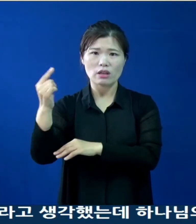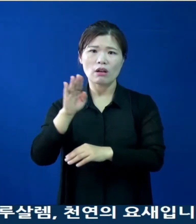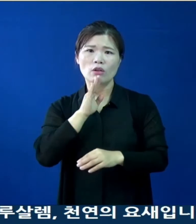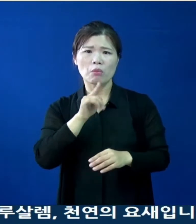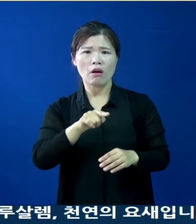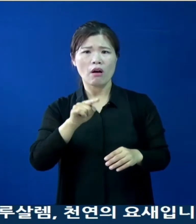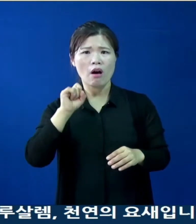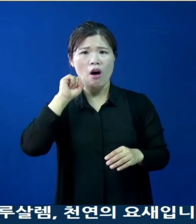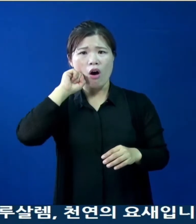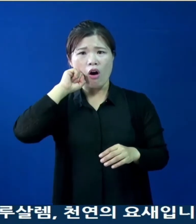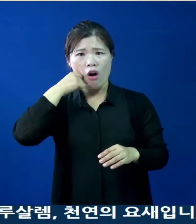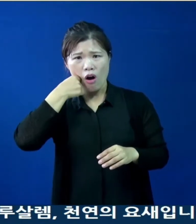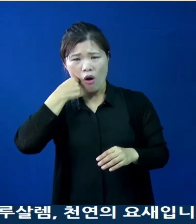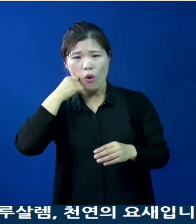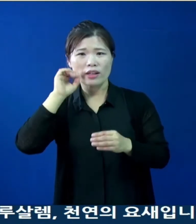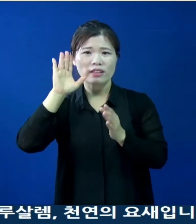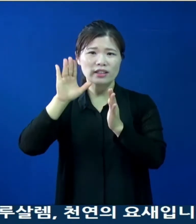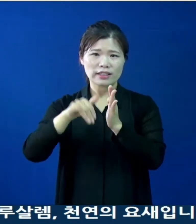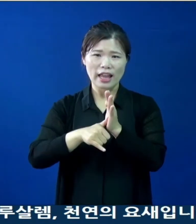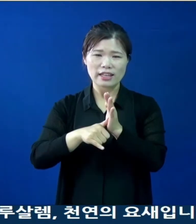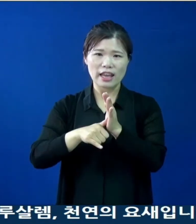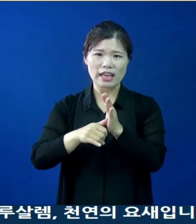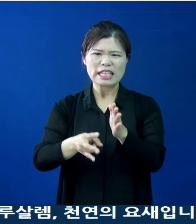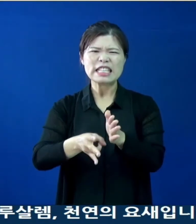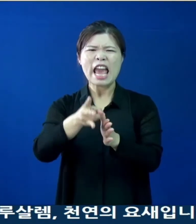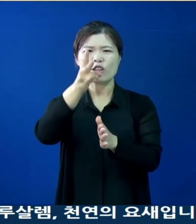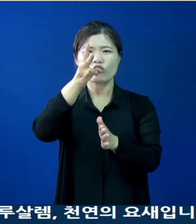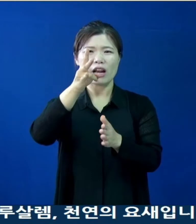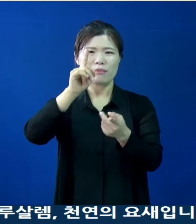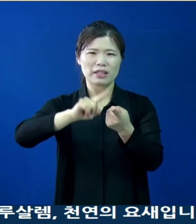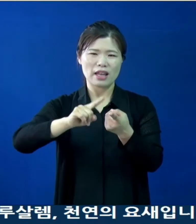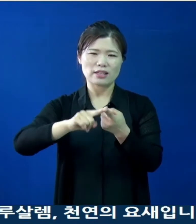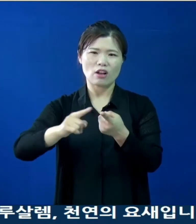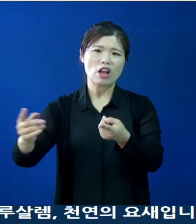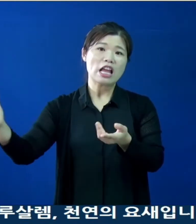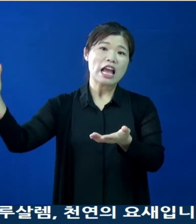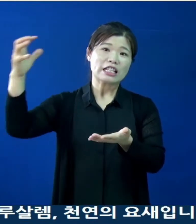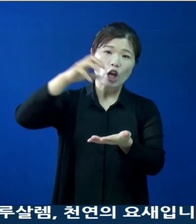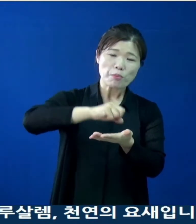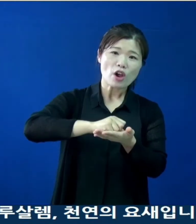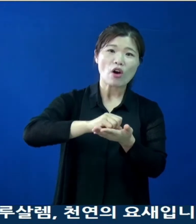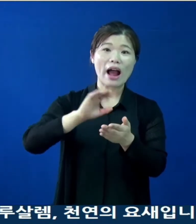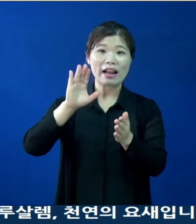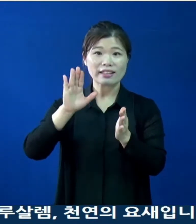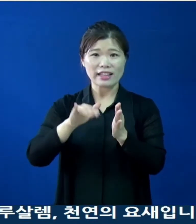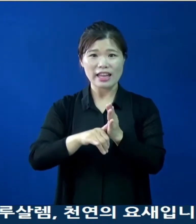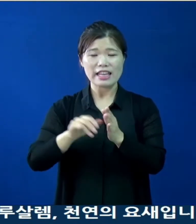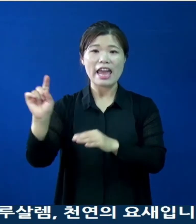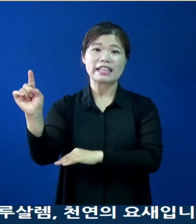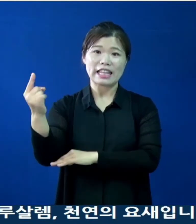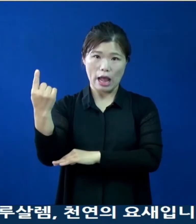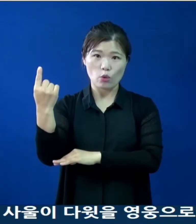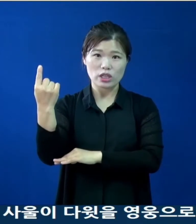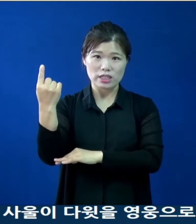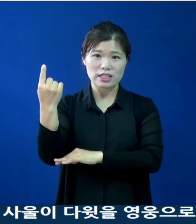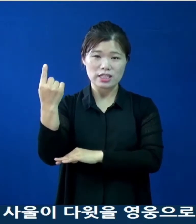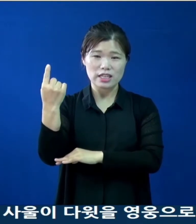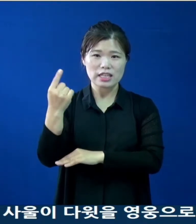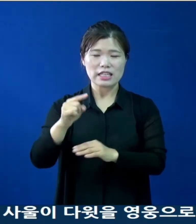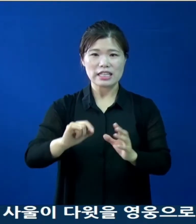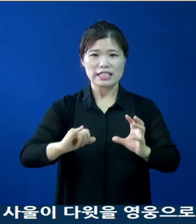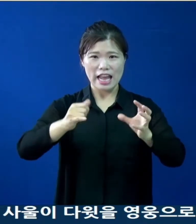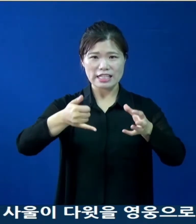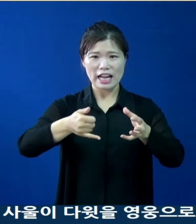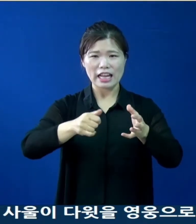난공불락의 요새라고 여겨지던 예루살렘을 점령하는 것으로부터 다윗이 이 세상에